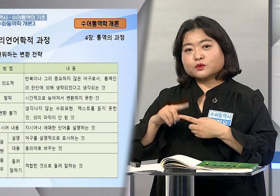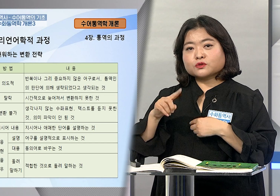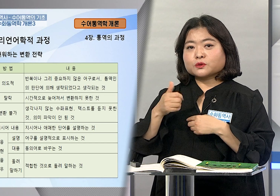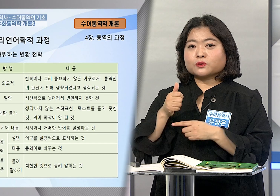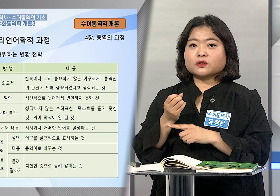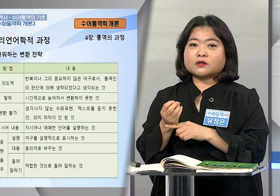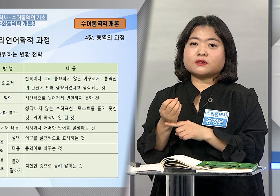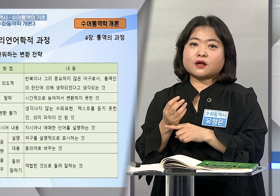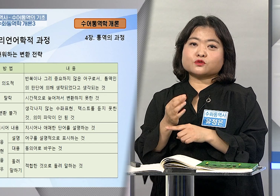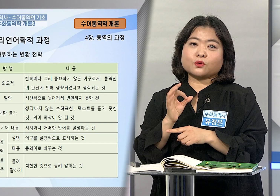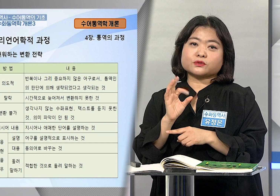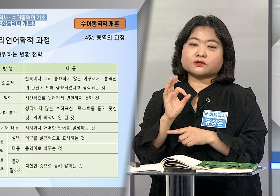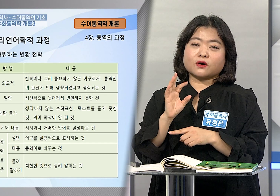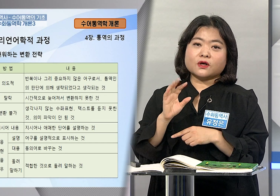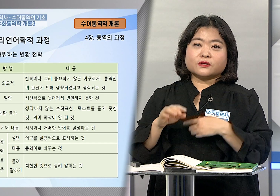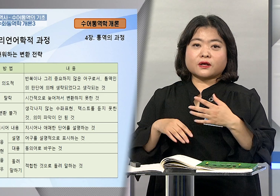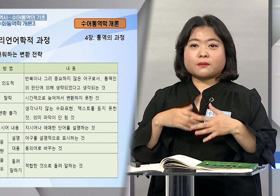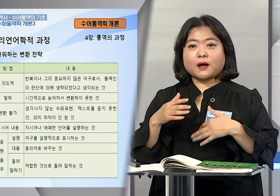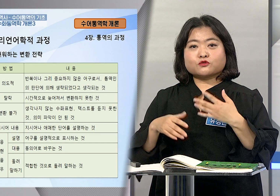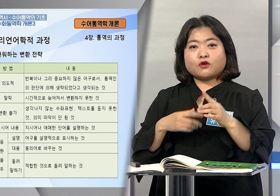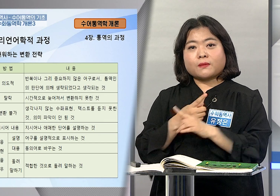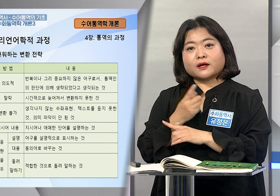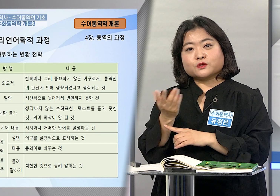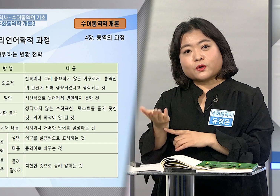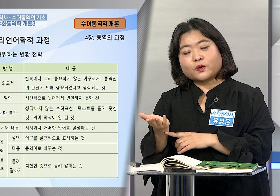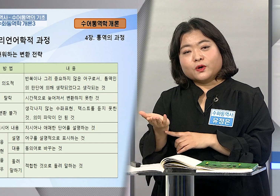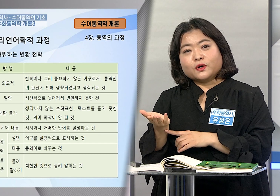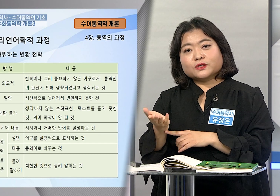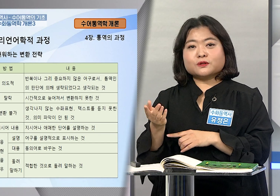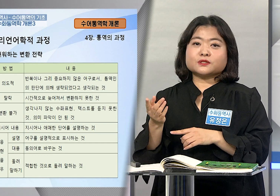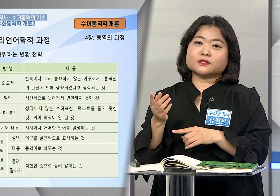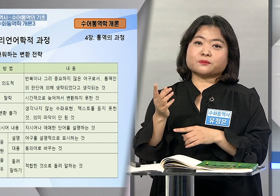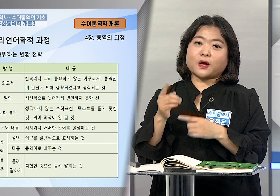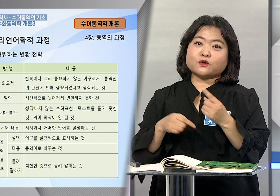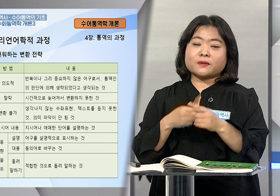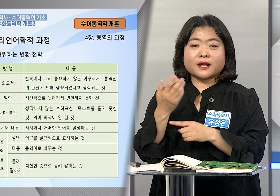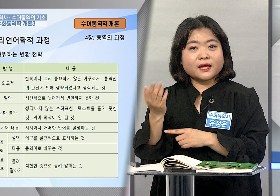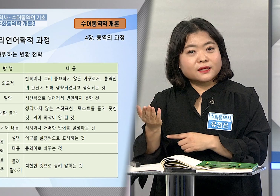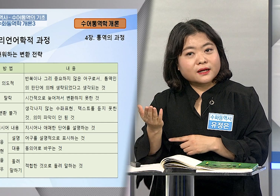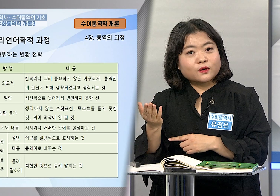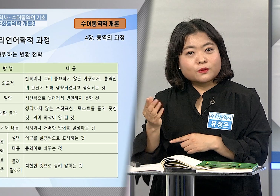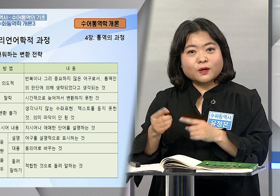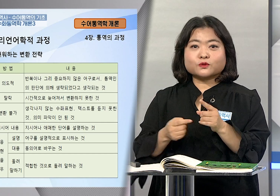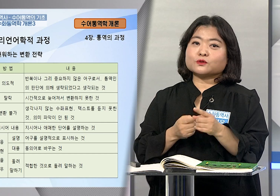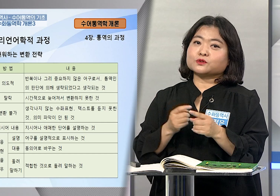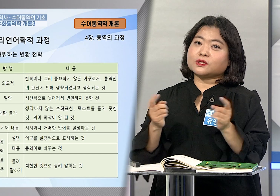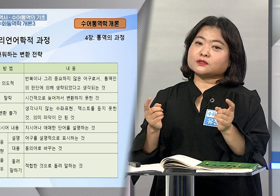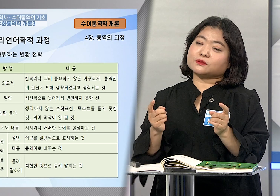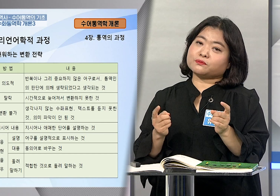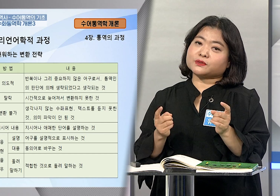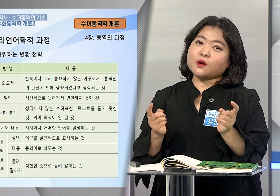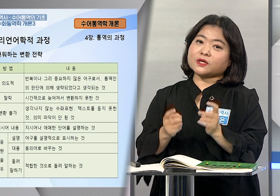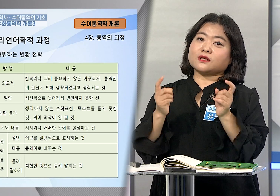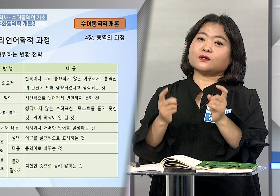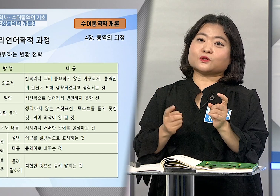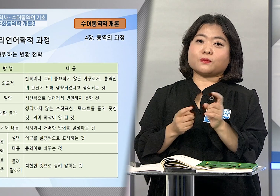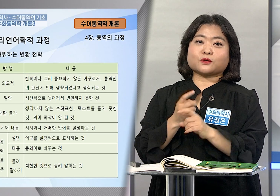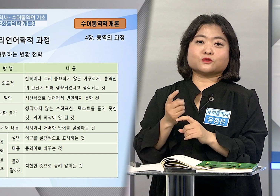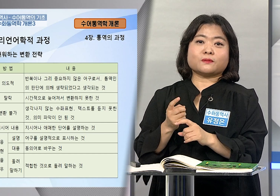수화 통역에서 전달할 수 없어서 내가 바꾸어 말해줘요. 그럼 바꾸어 말해야 될까요? 싸우게 되더라도 바꾸어 말하지